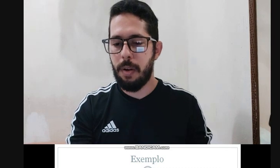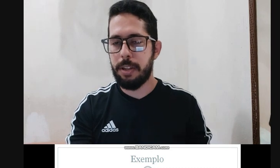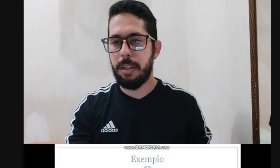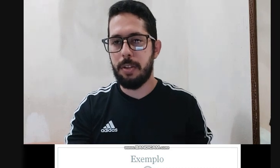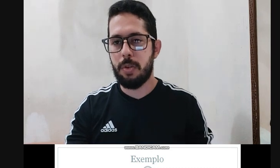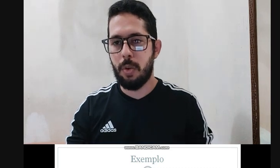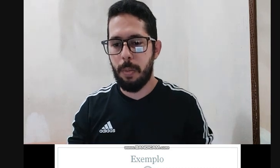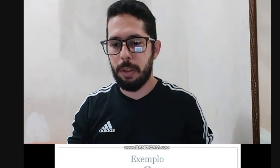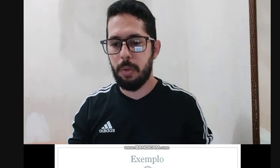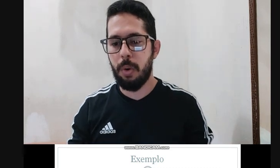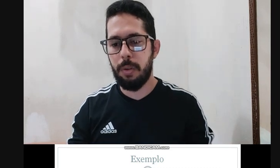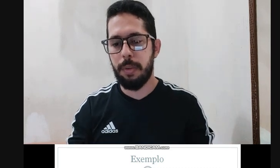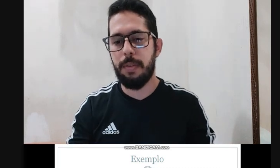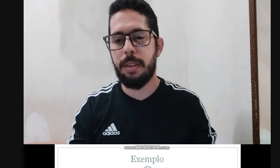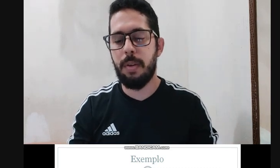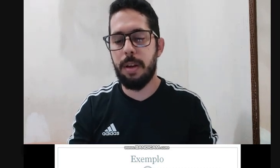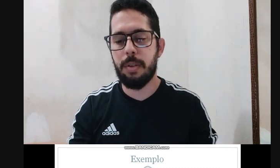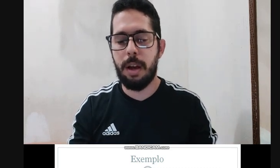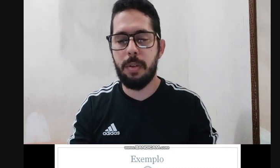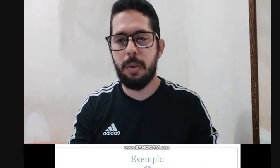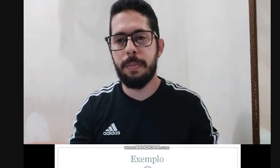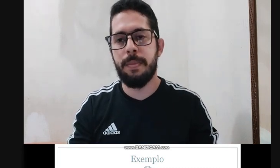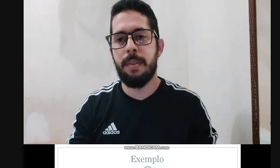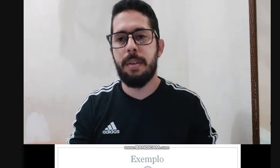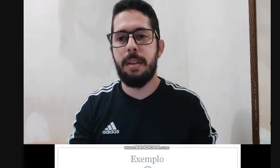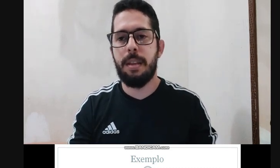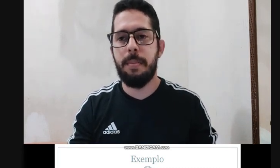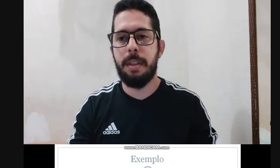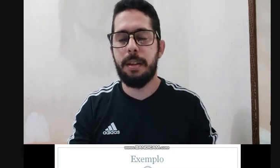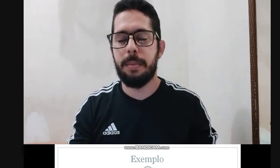Ao final, a gente soma tudo e vai ter o resultado do